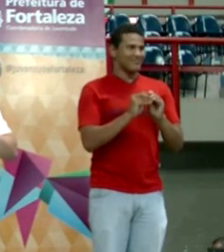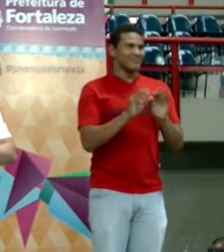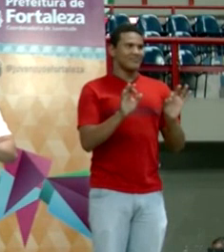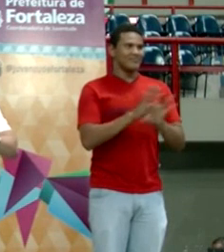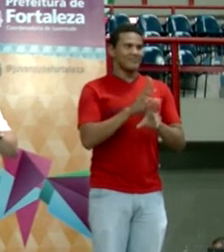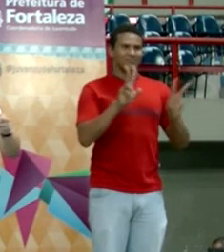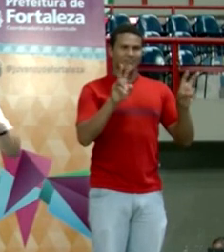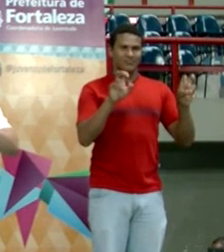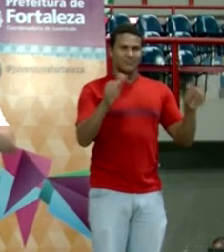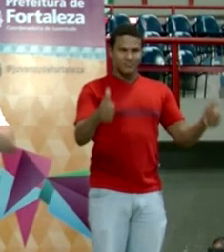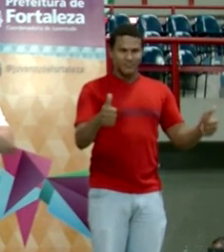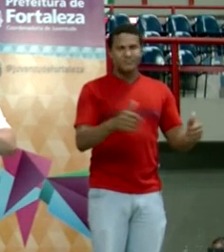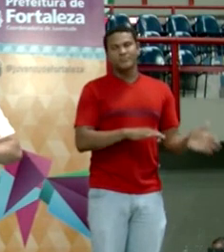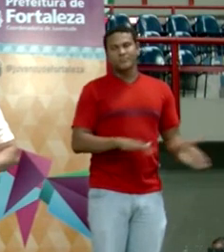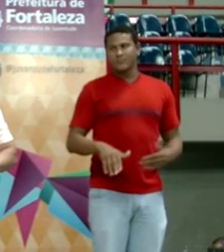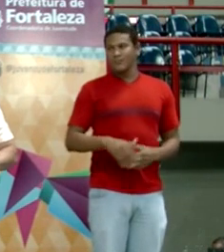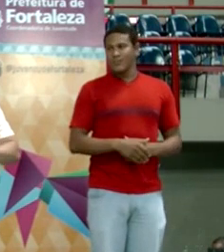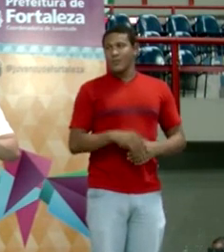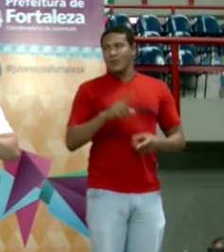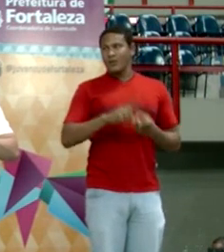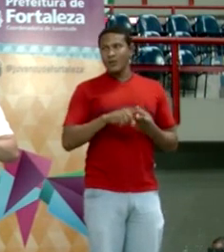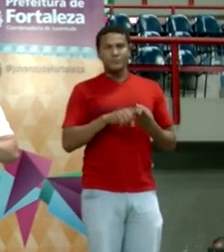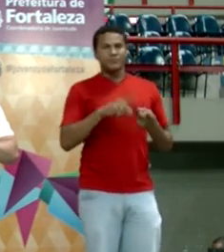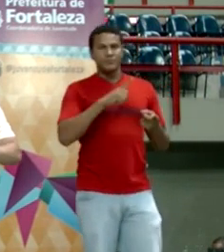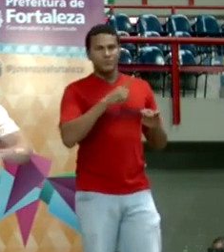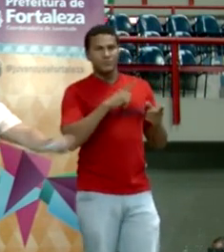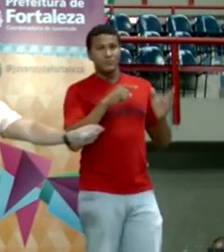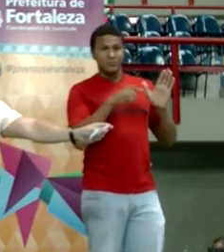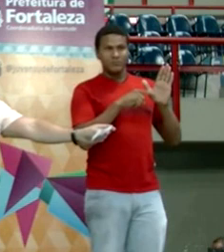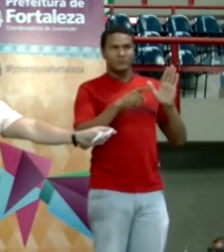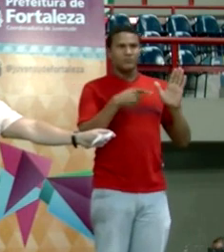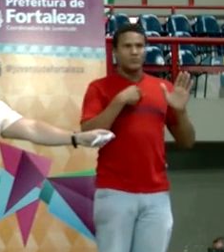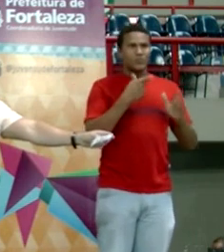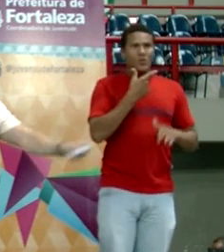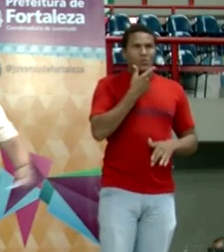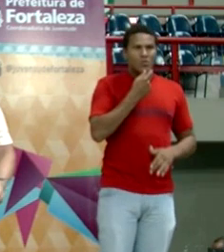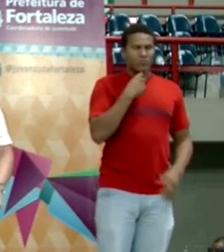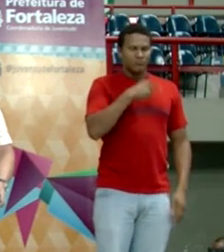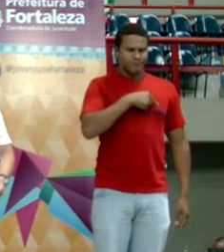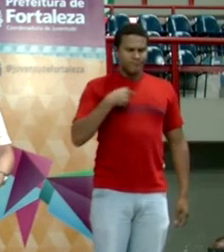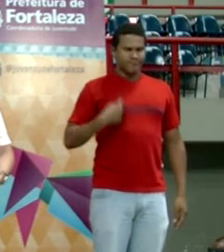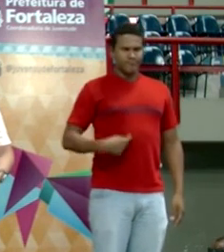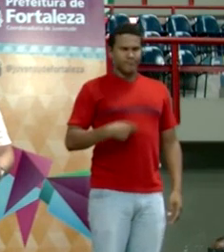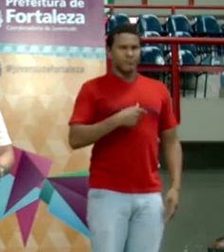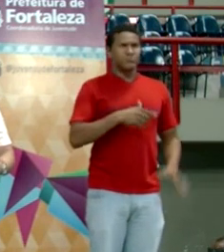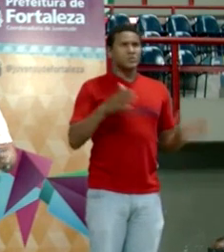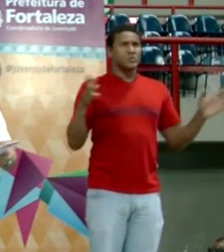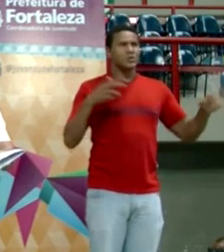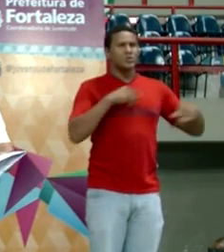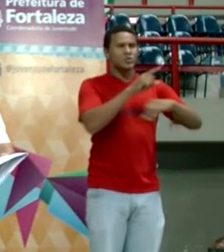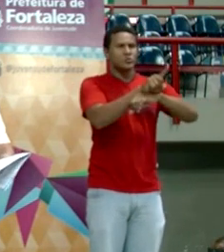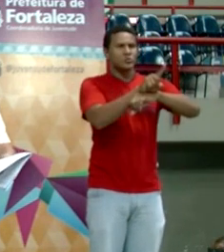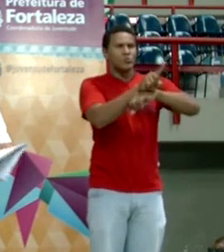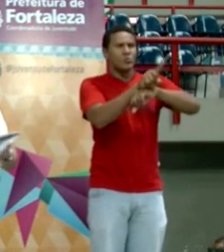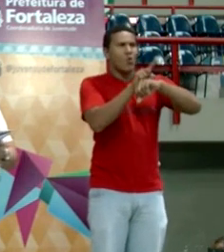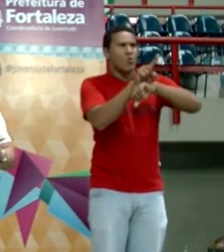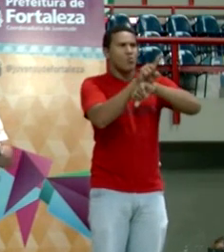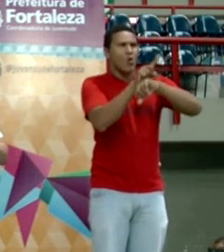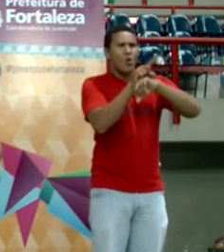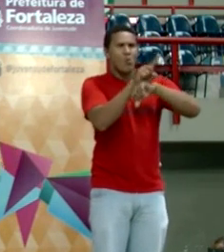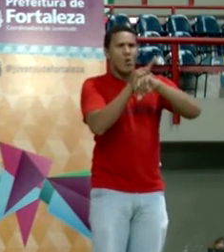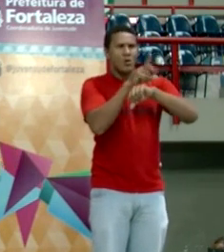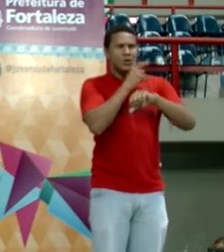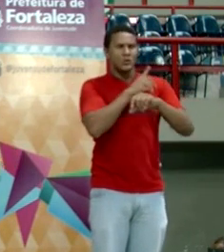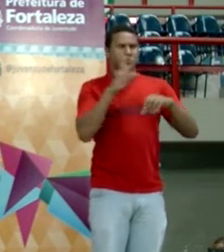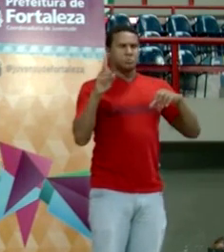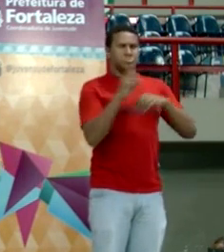Beleza? Tranquilo. E essa imagem aqui. O chinês parando os tanques em 1989. Então você bota aí a data, bota